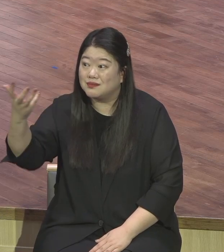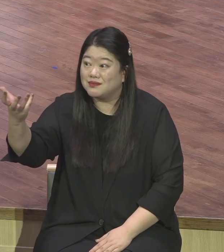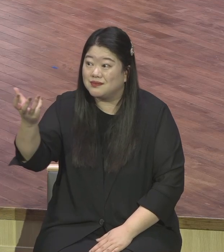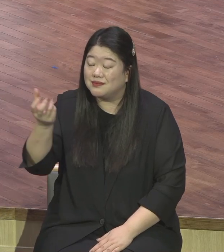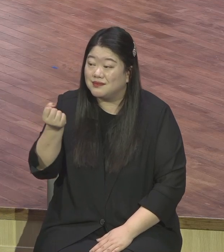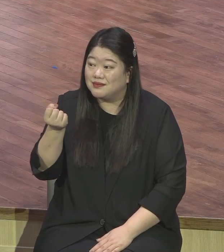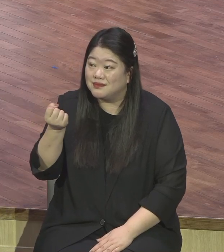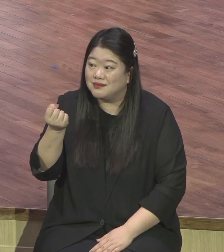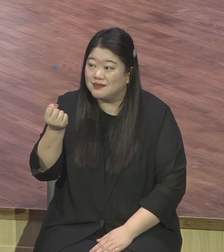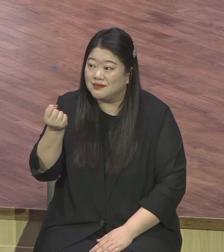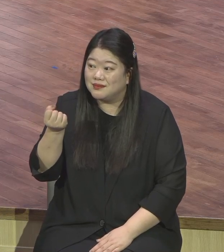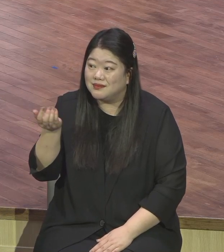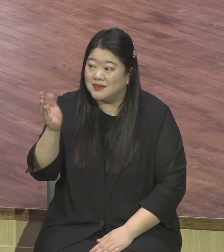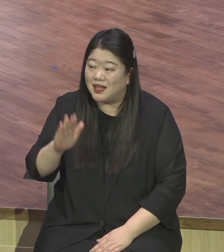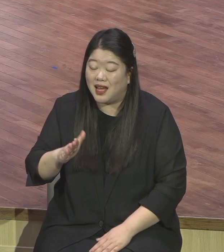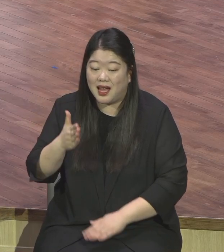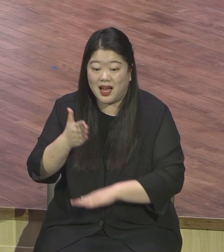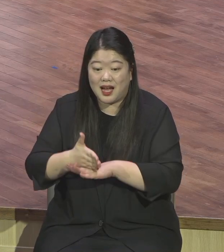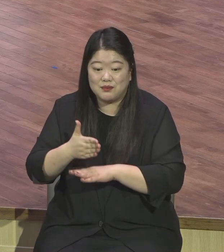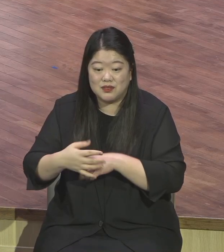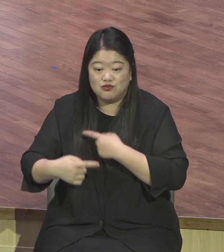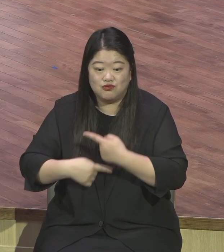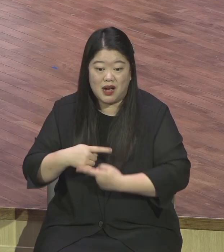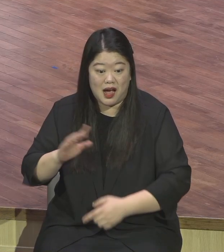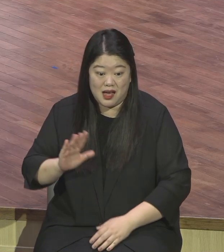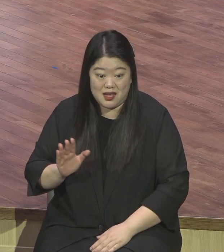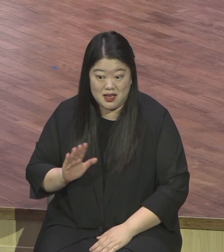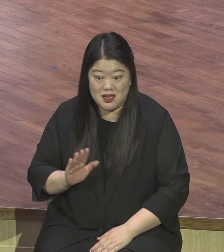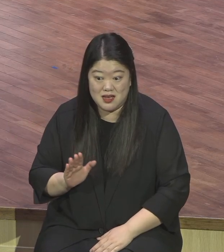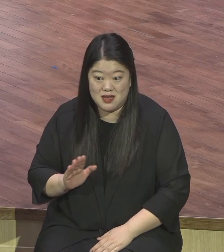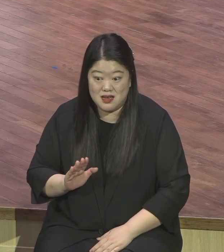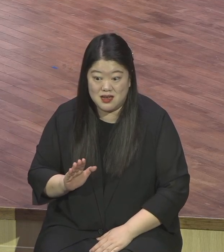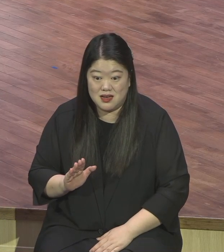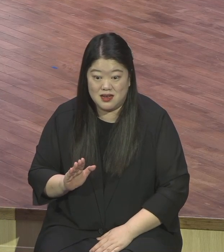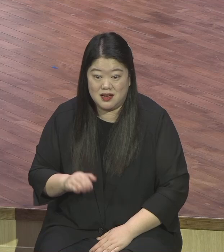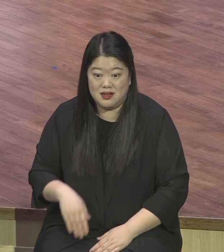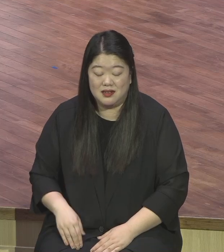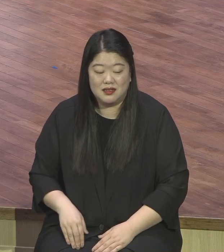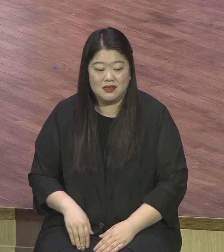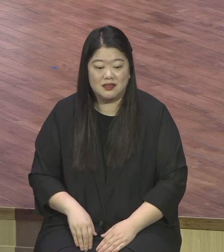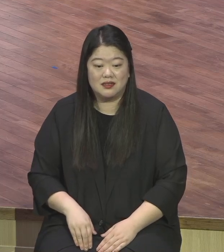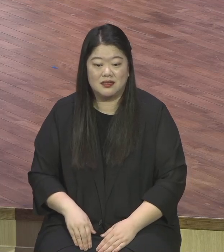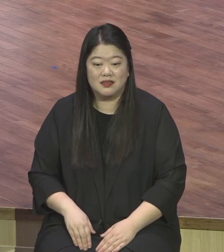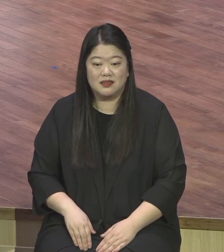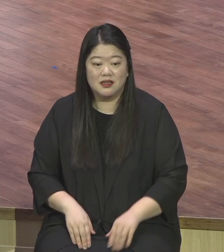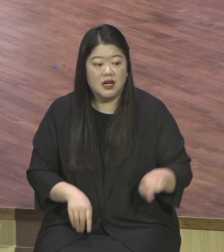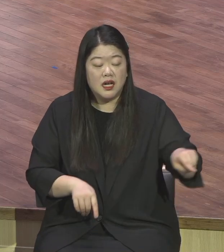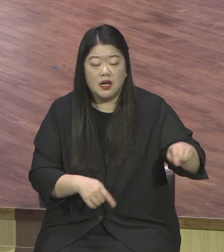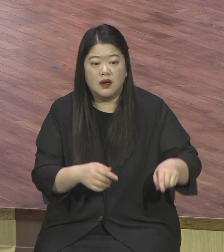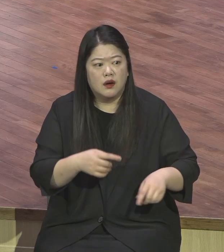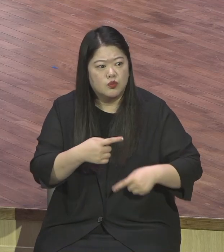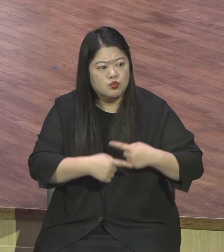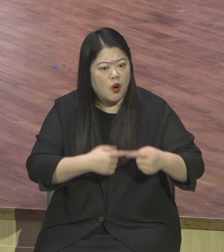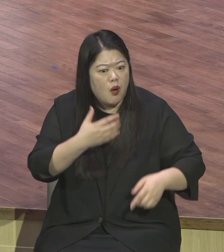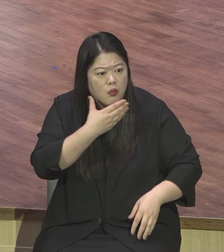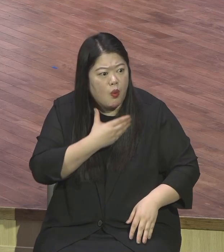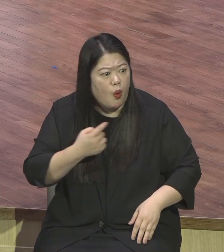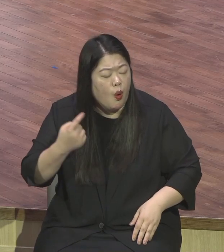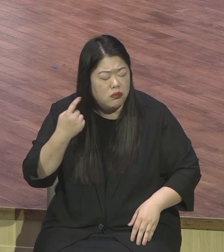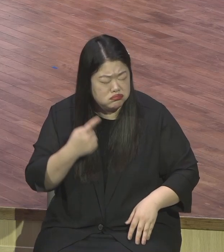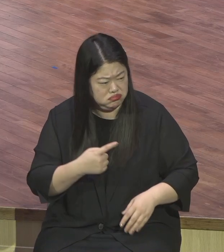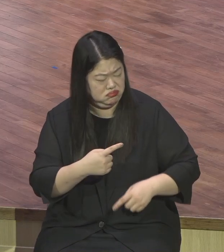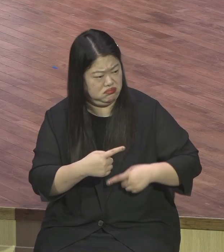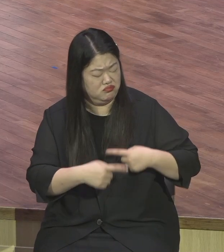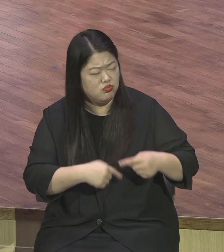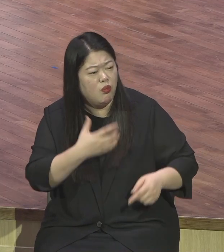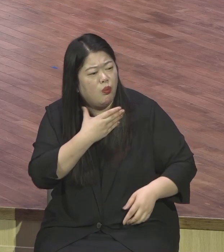잃어버리고 은혜를 잃어버리고 종교생활 하는 자들, 복음이라는 단어조차도 들어보지